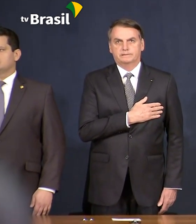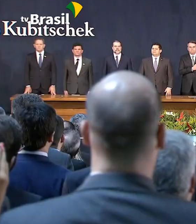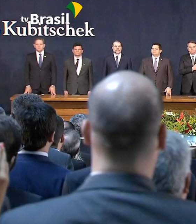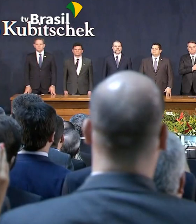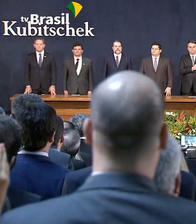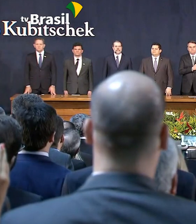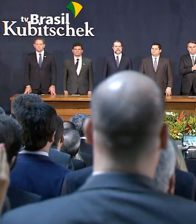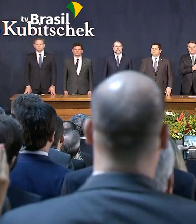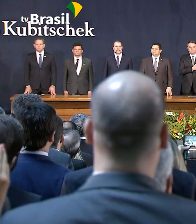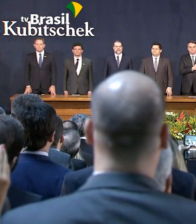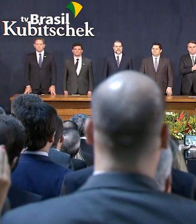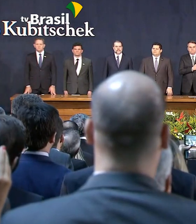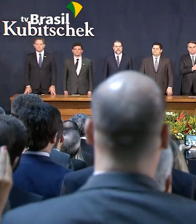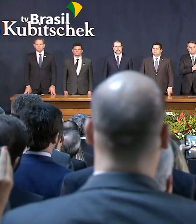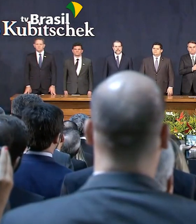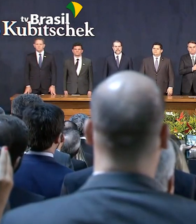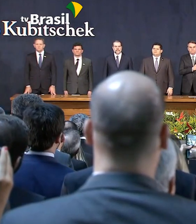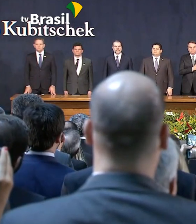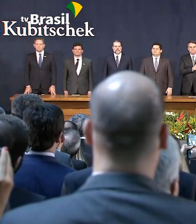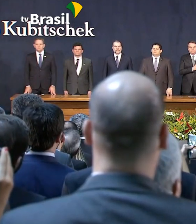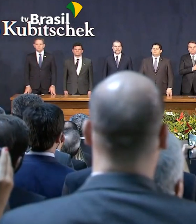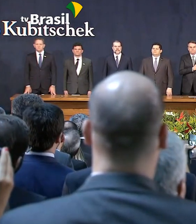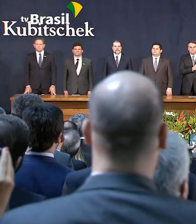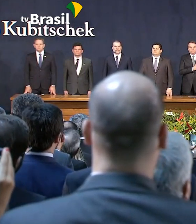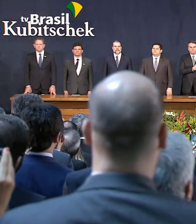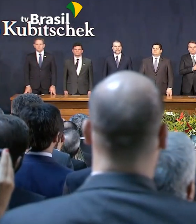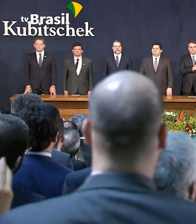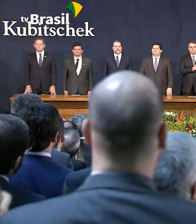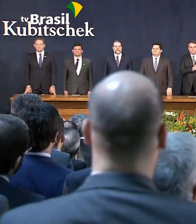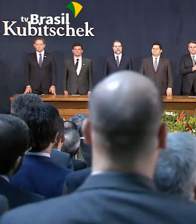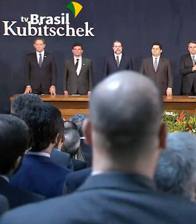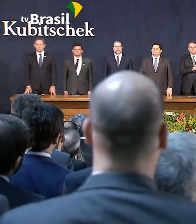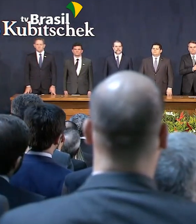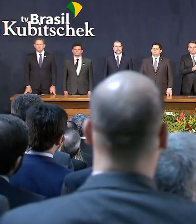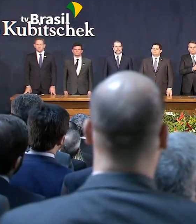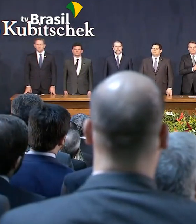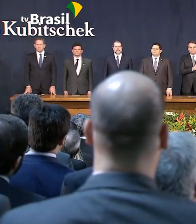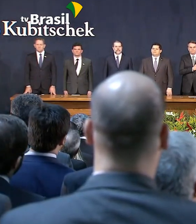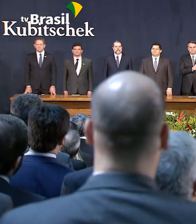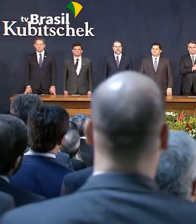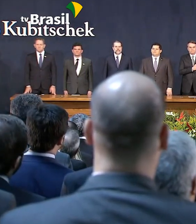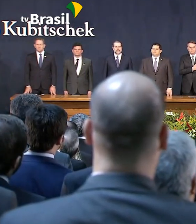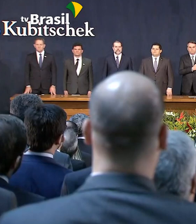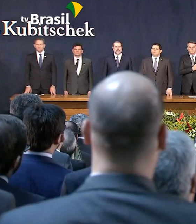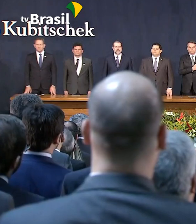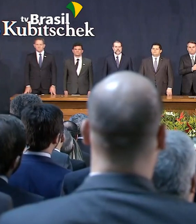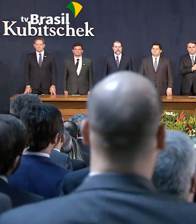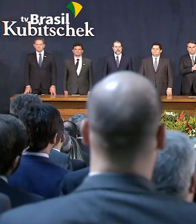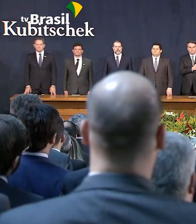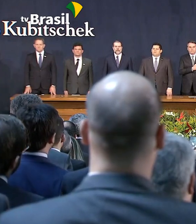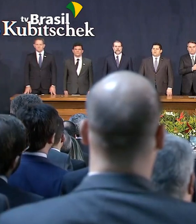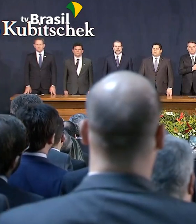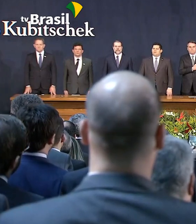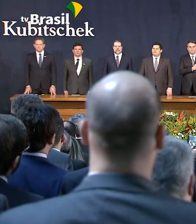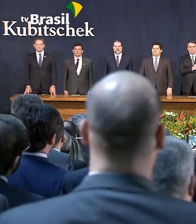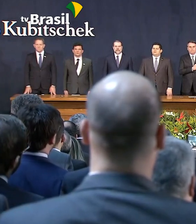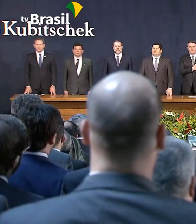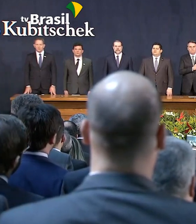anos. Baiano de Salvador, ele integra o Ministério Público Federal desde 1987.